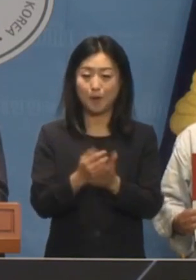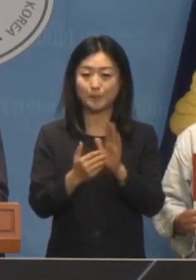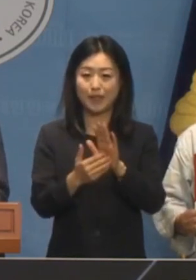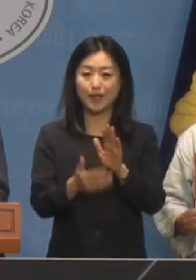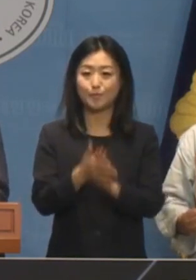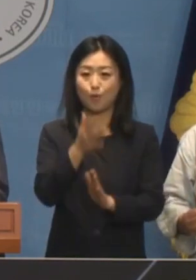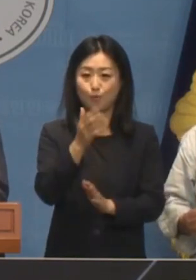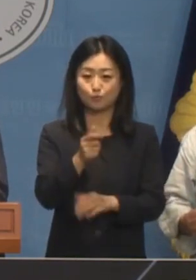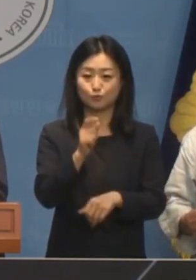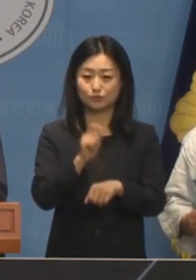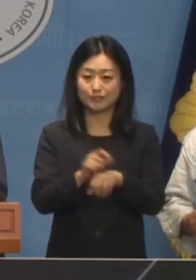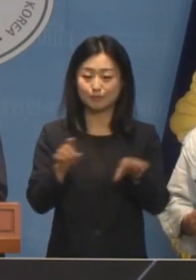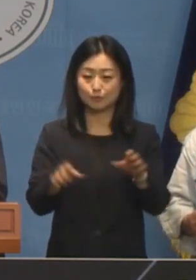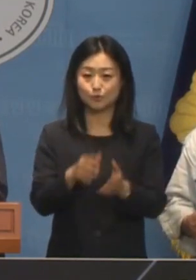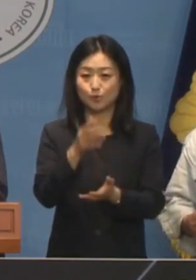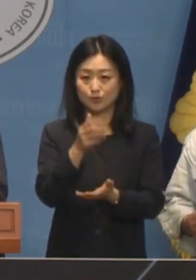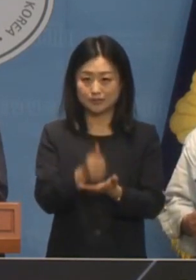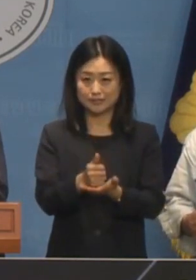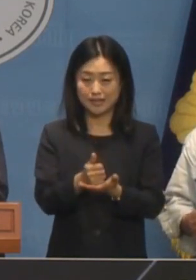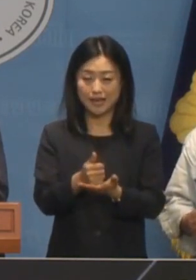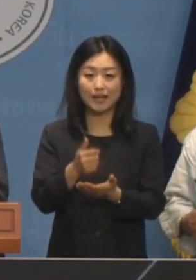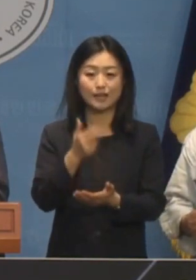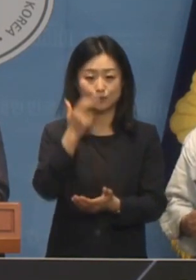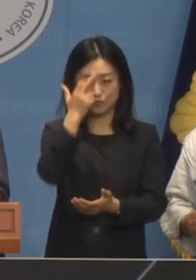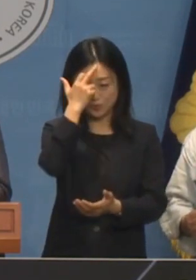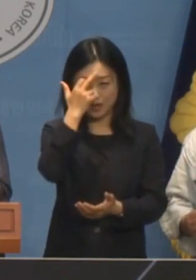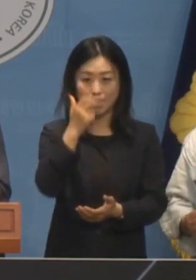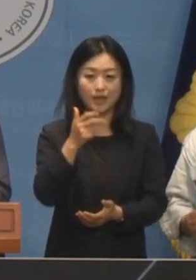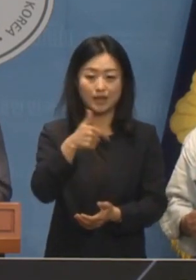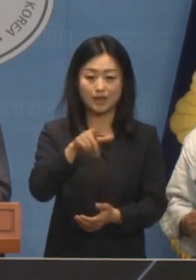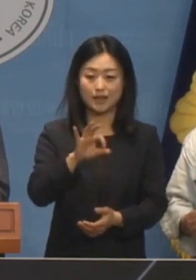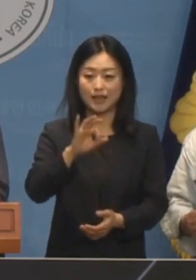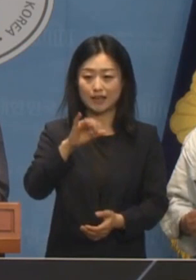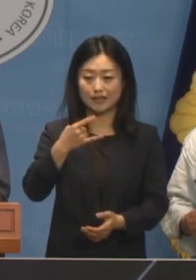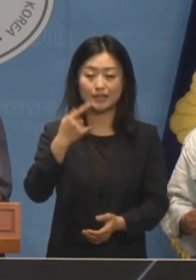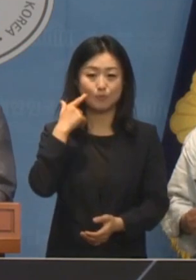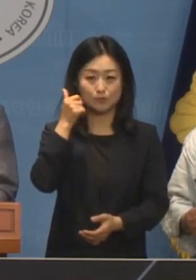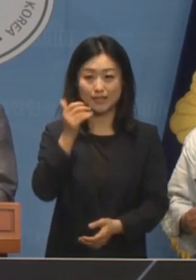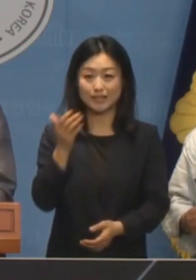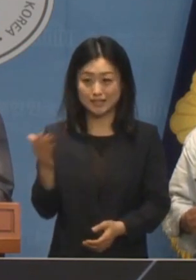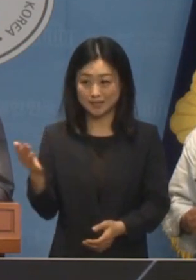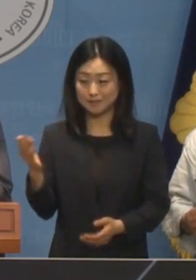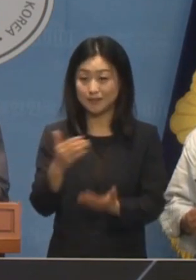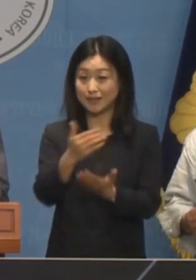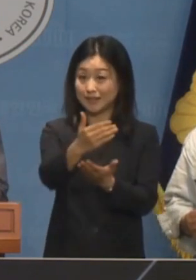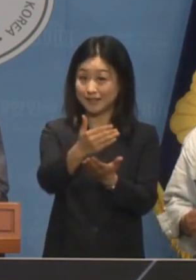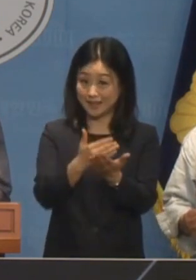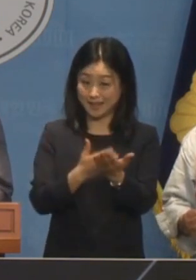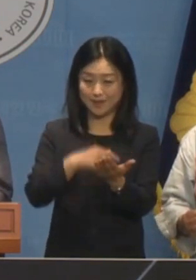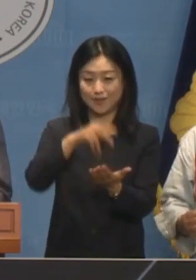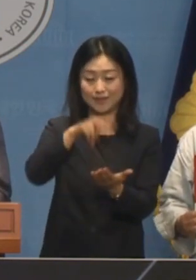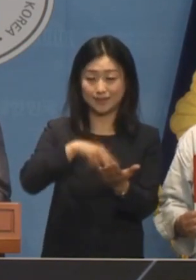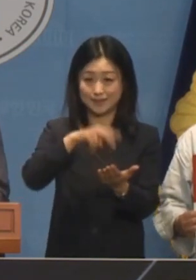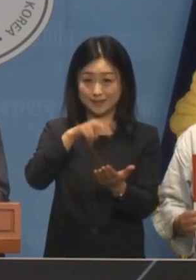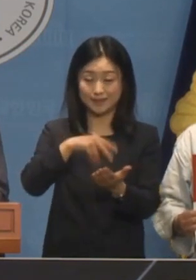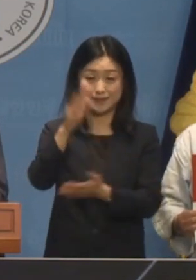악법대응본부 사무총장 최광희 목사입니다. 시간을 전략하기 위해서 준비한 원고를 읽도록